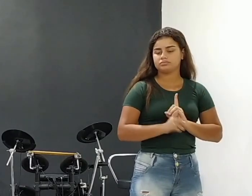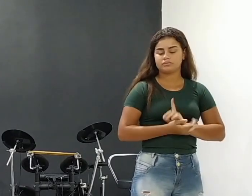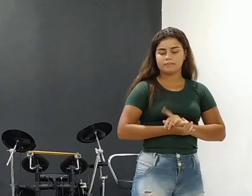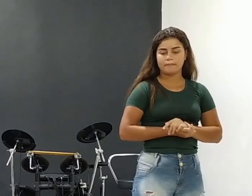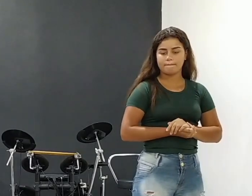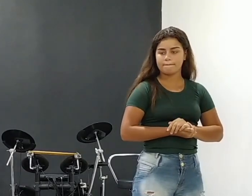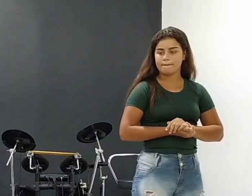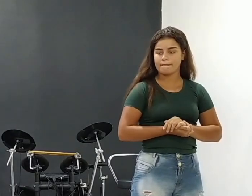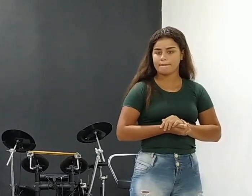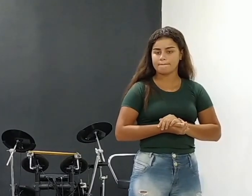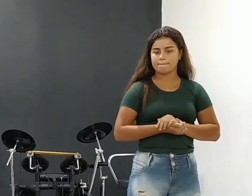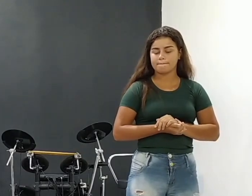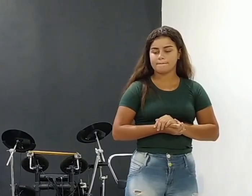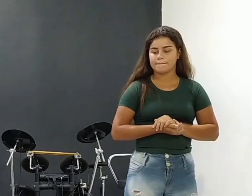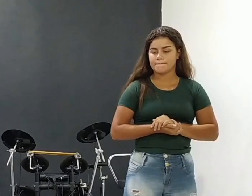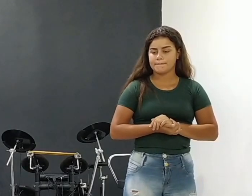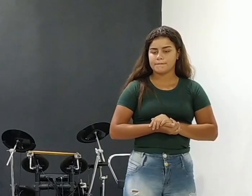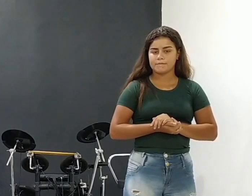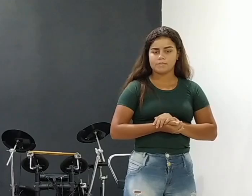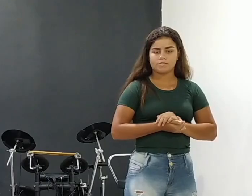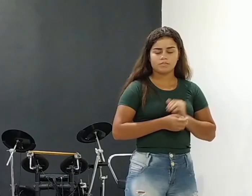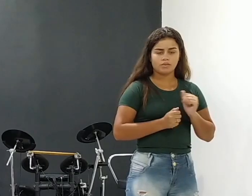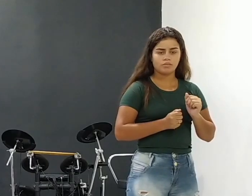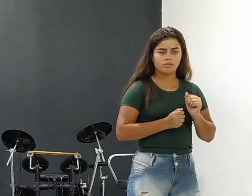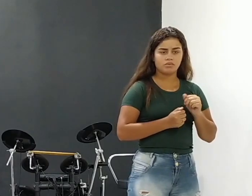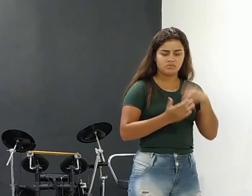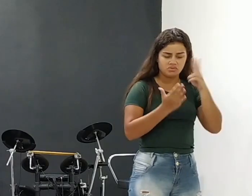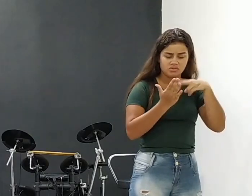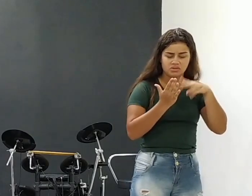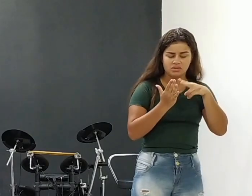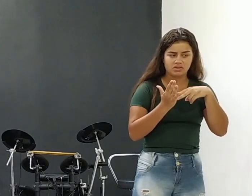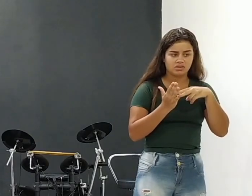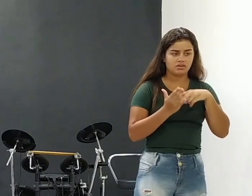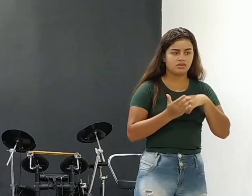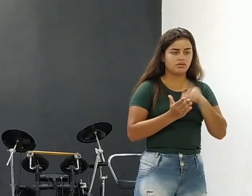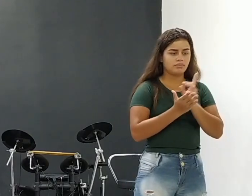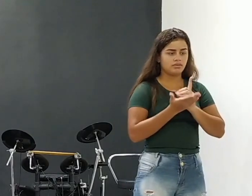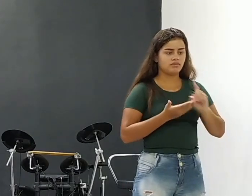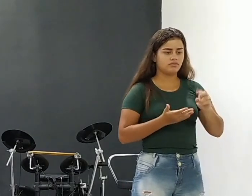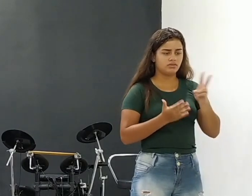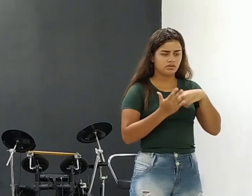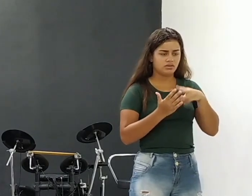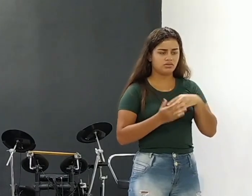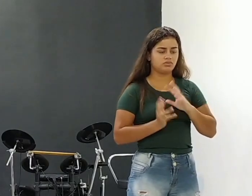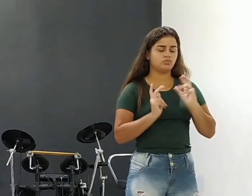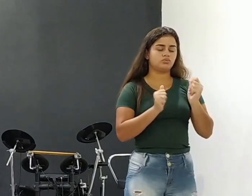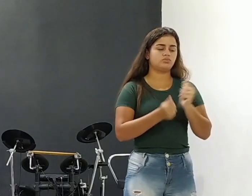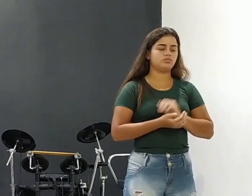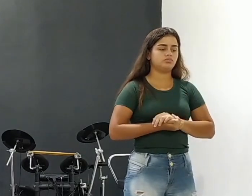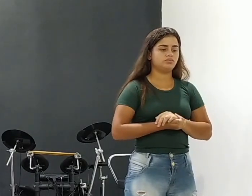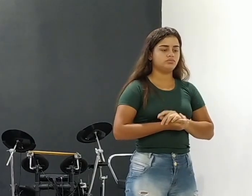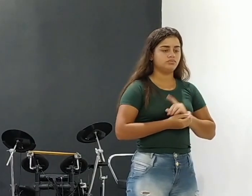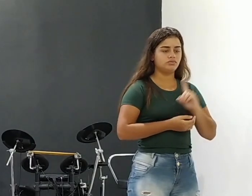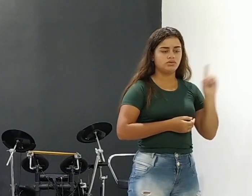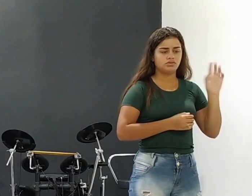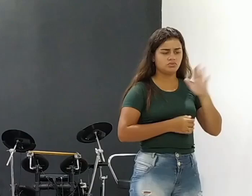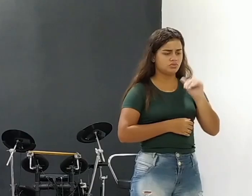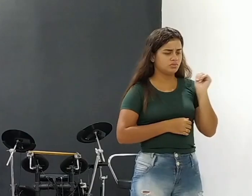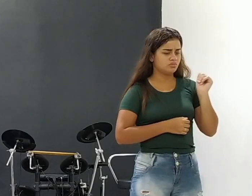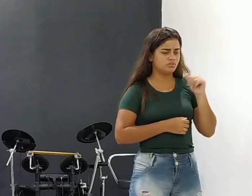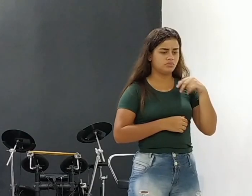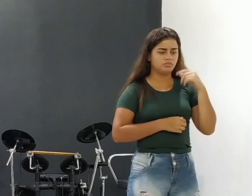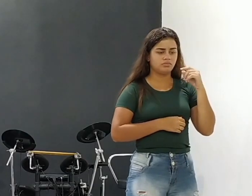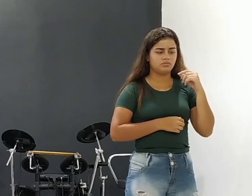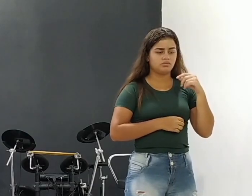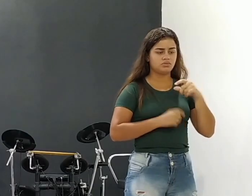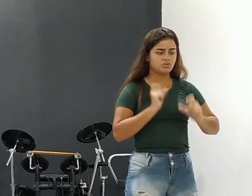toa. Você pode pegar a Bíblia e ler de capa a capa. Deus não chamou ninguém que estava à toa. Se você está